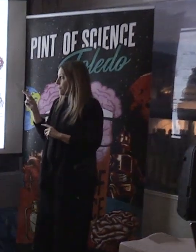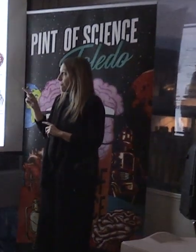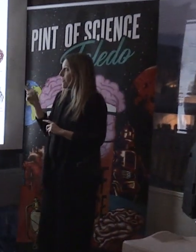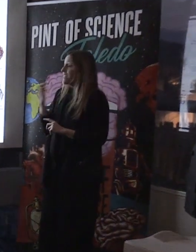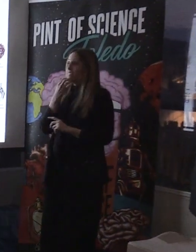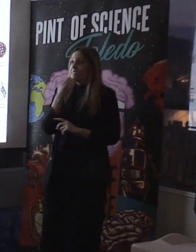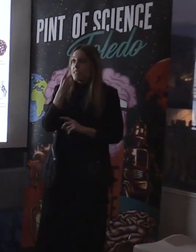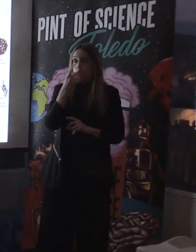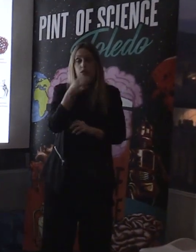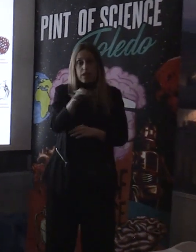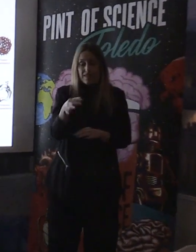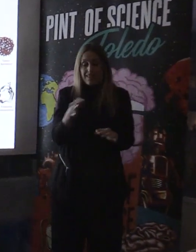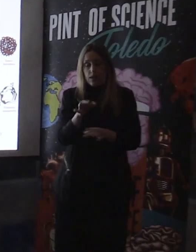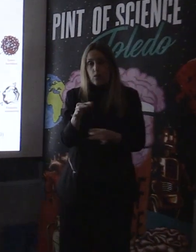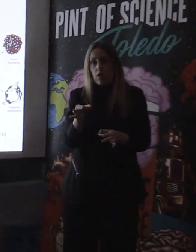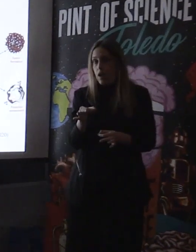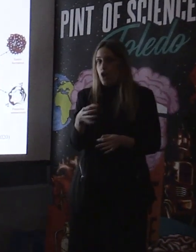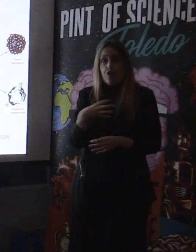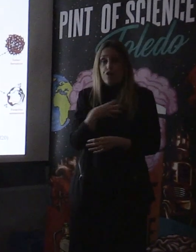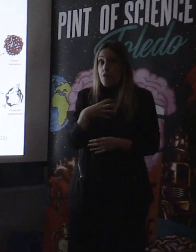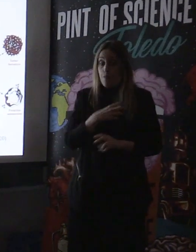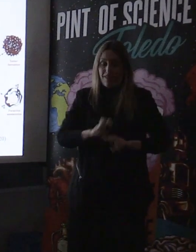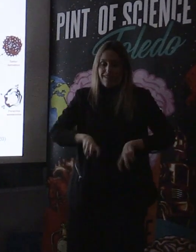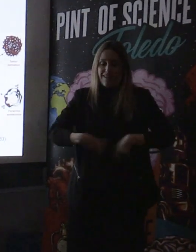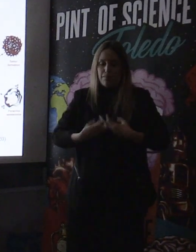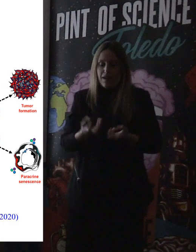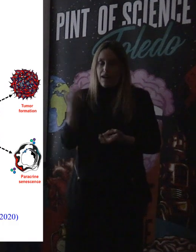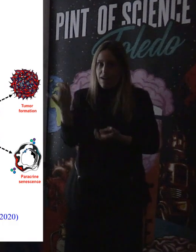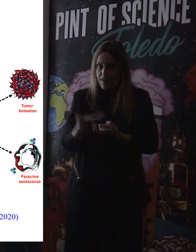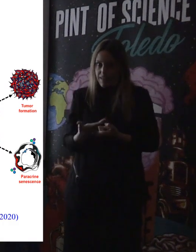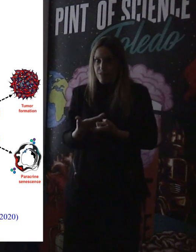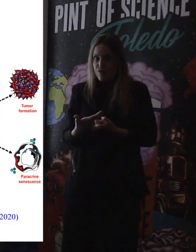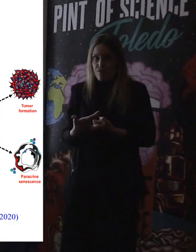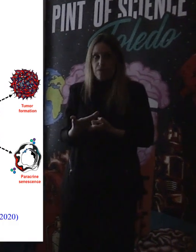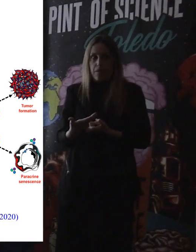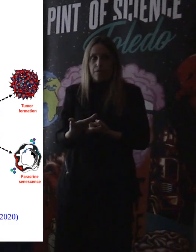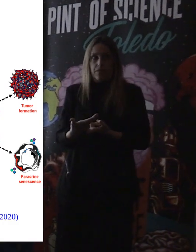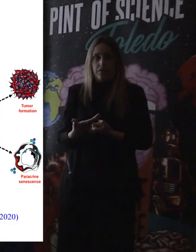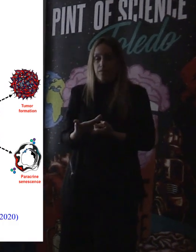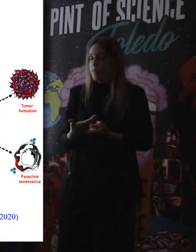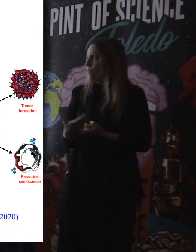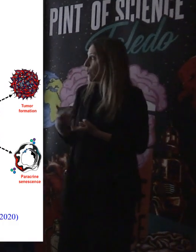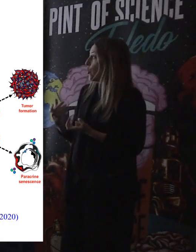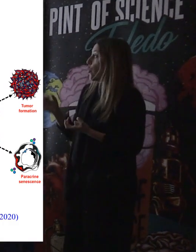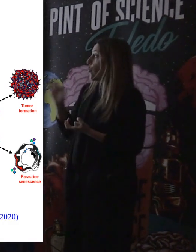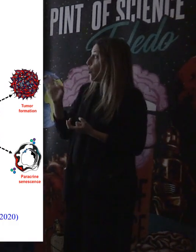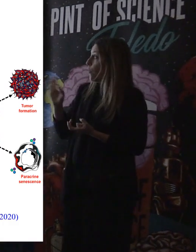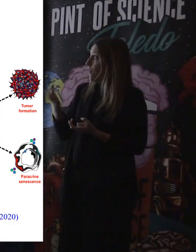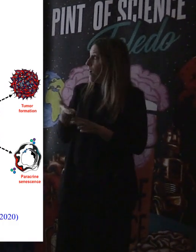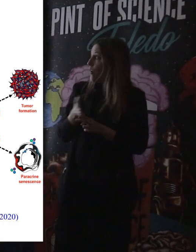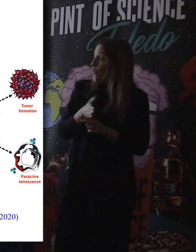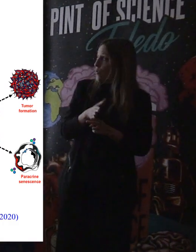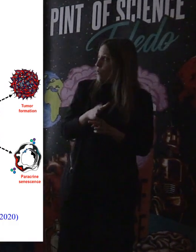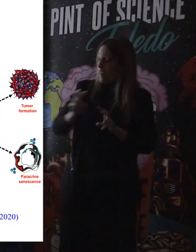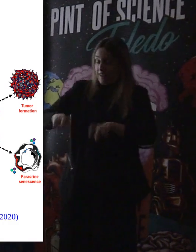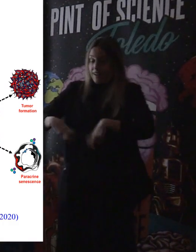una célula no es capaz de reparar el daño o va a la apoptosis, bueno, repara